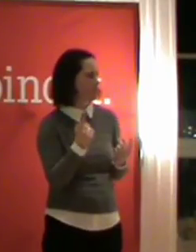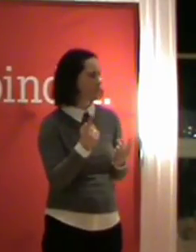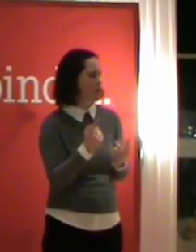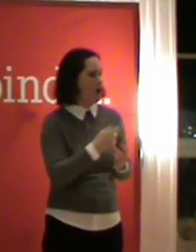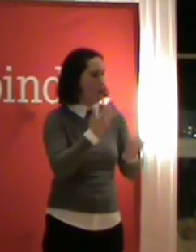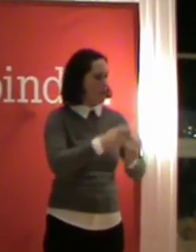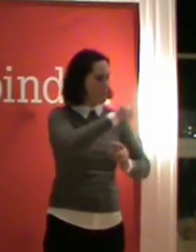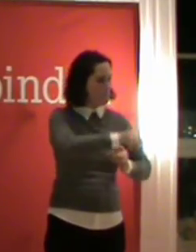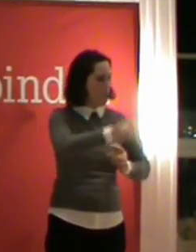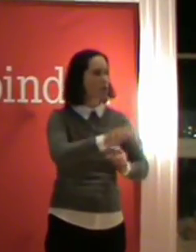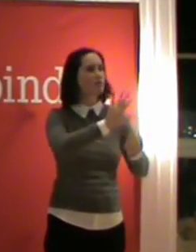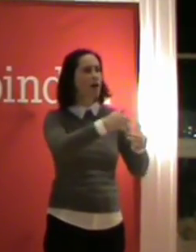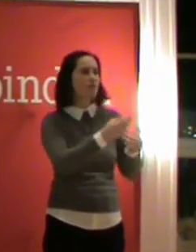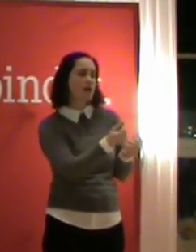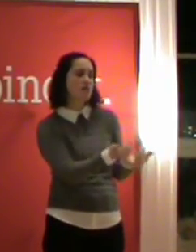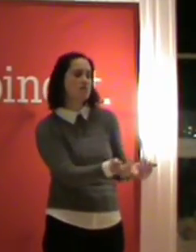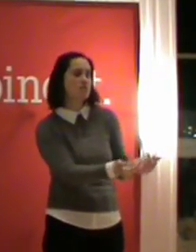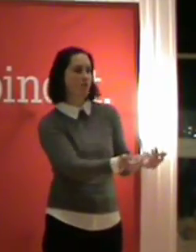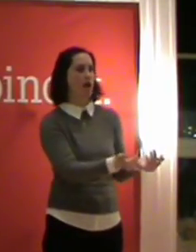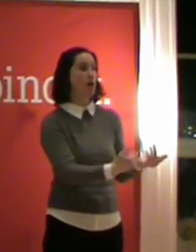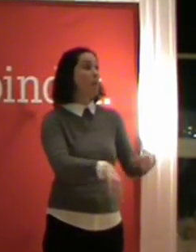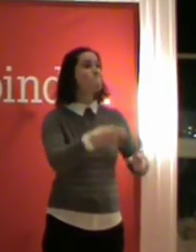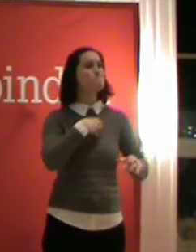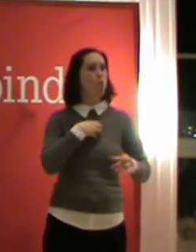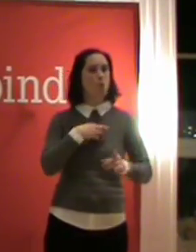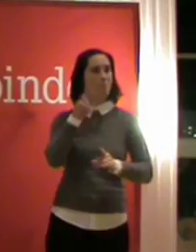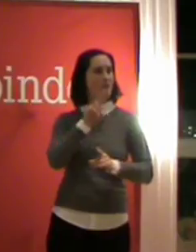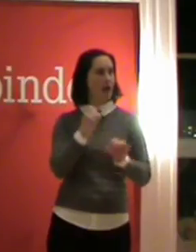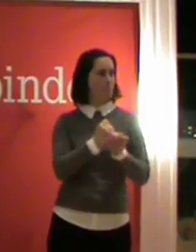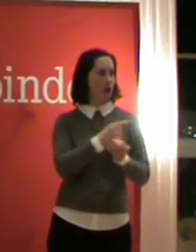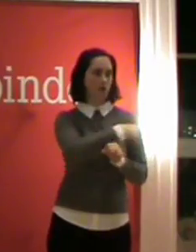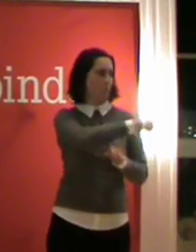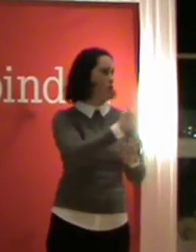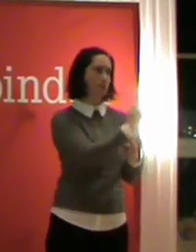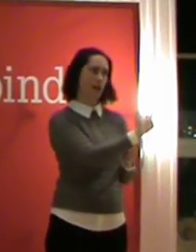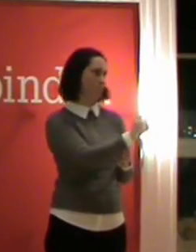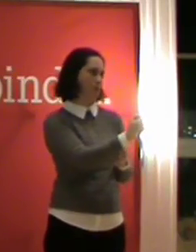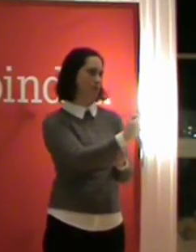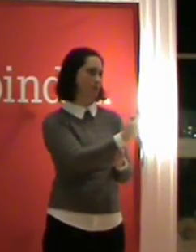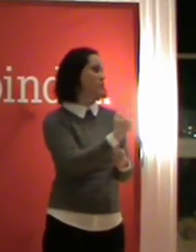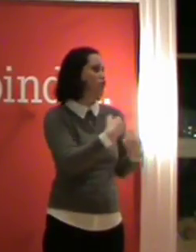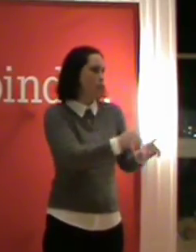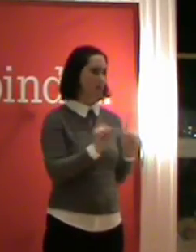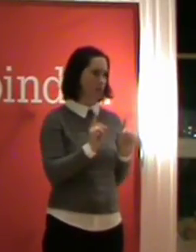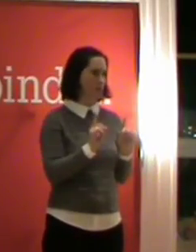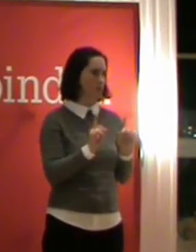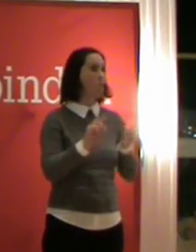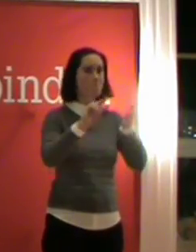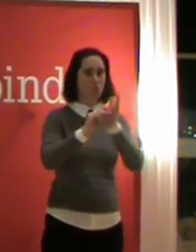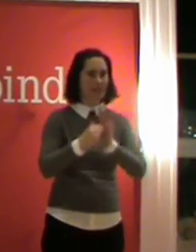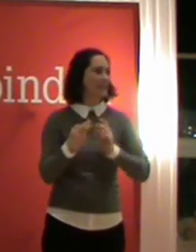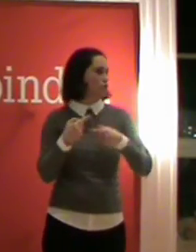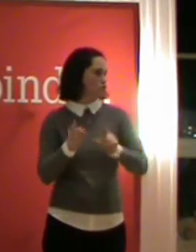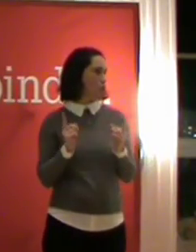Bürgern in die Tasche greifen für Probleme, die sie zum Teil nicht zu vertreten haben, wo zum